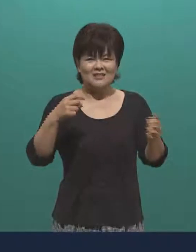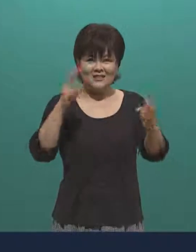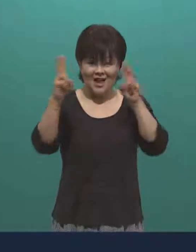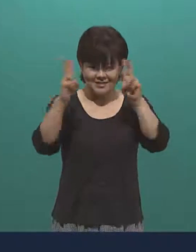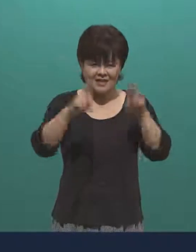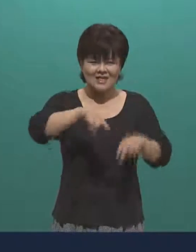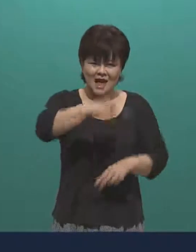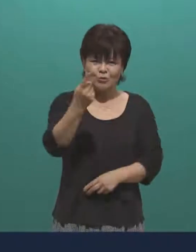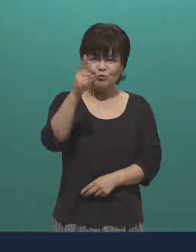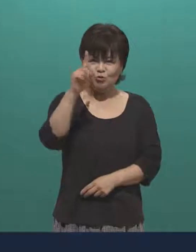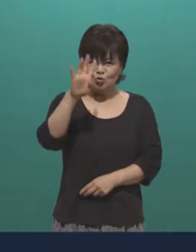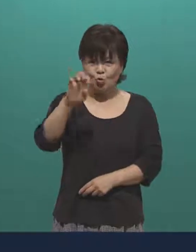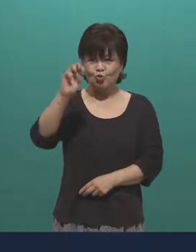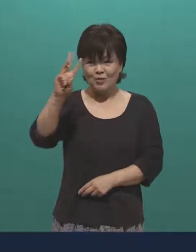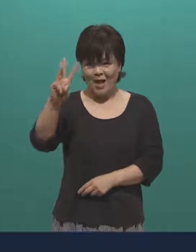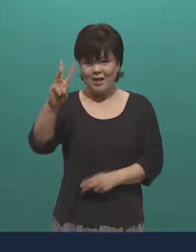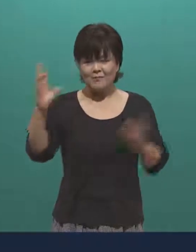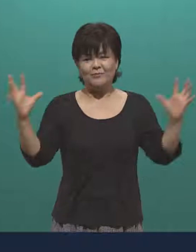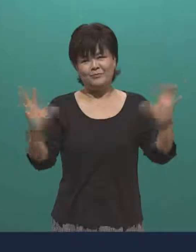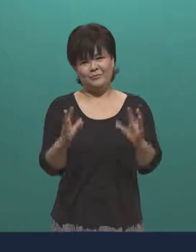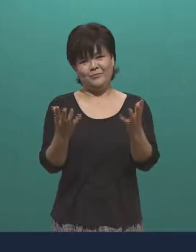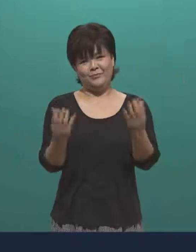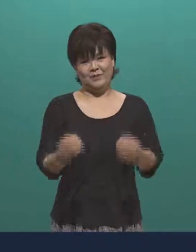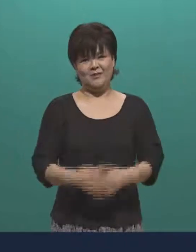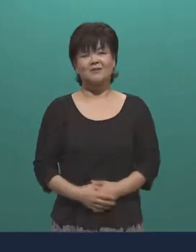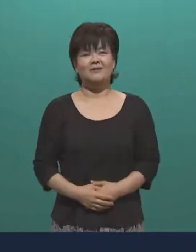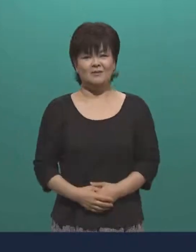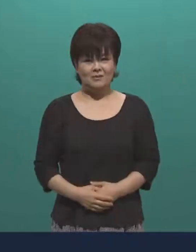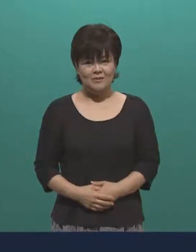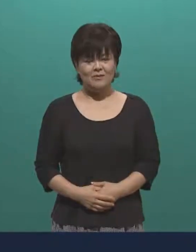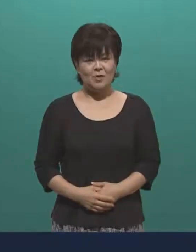内企業143社が参加しました。